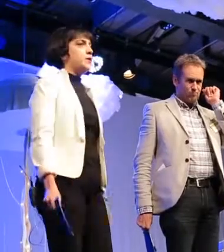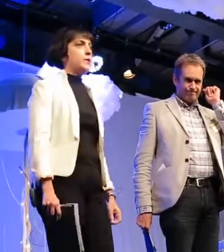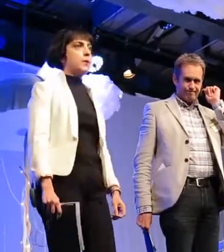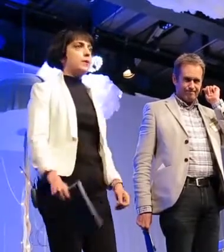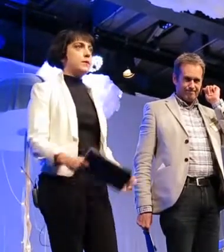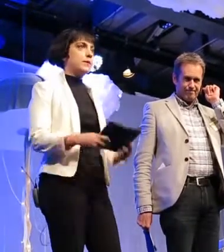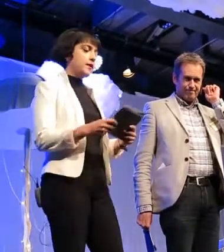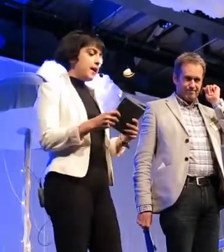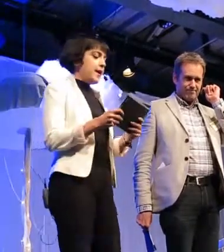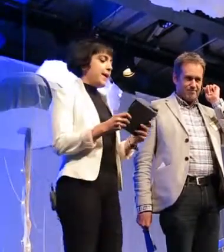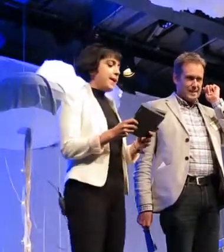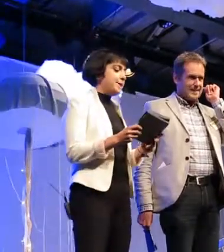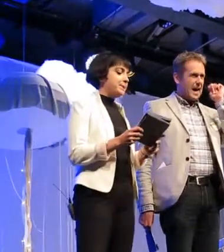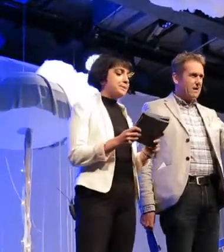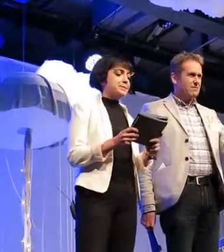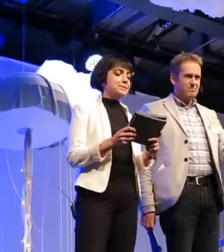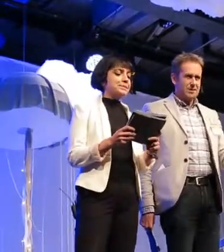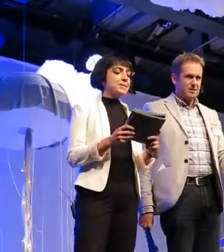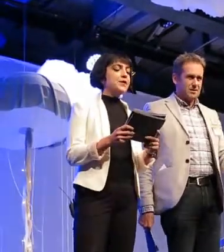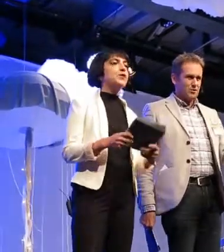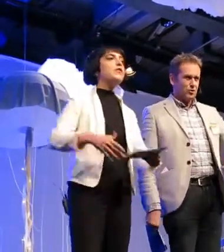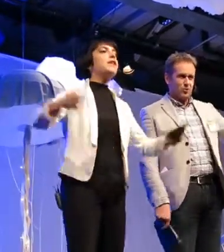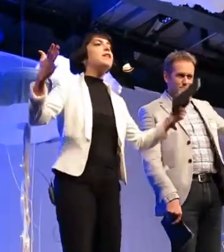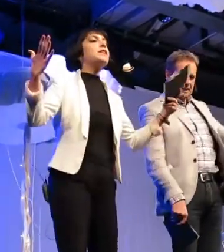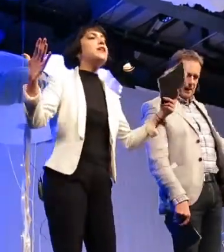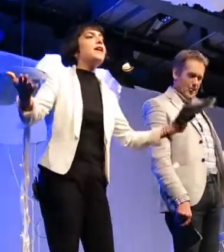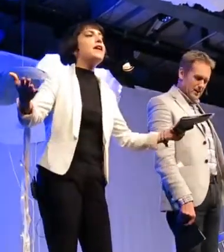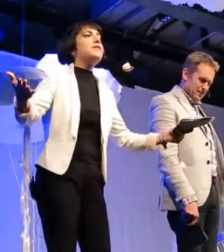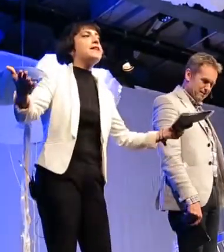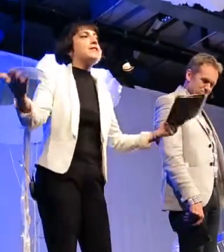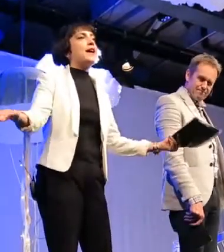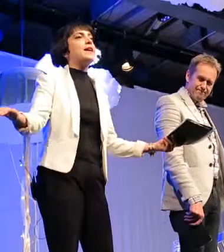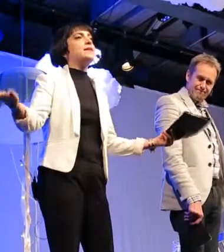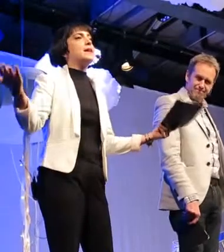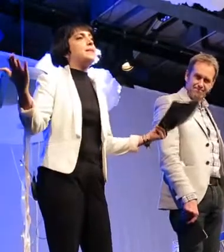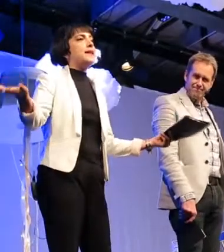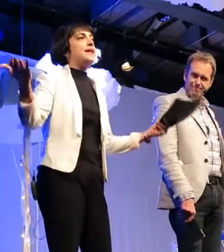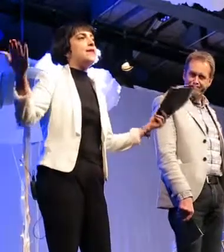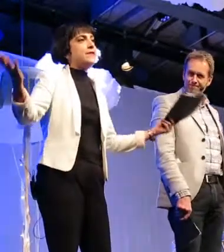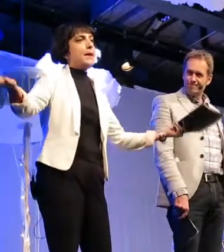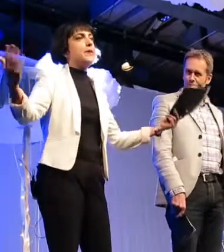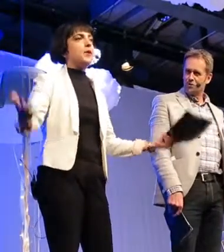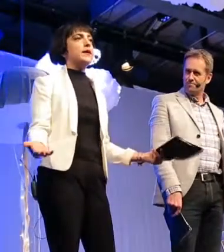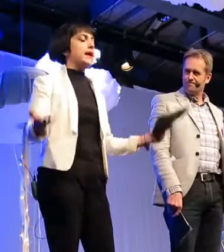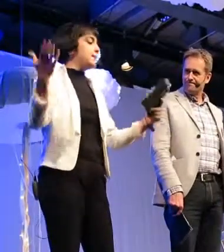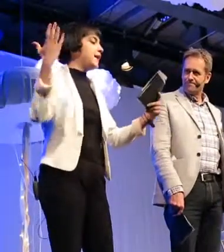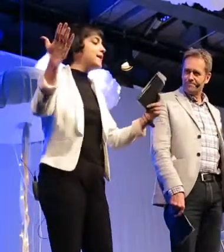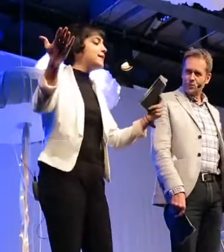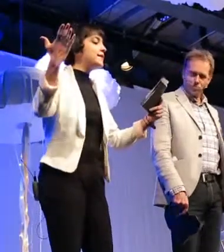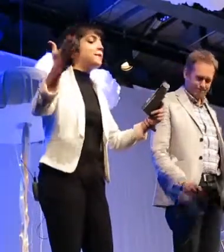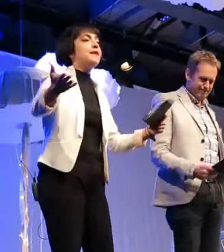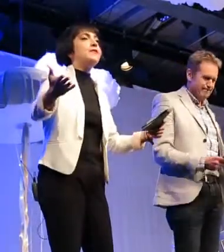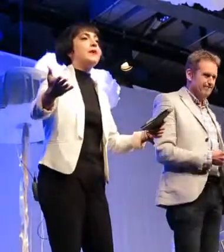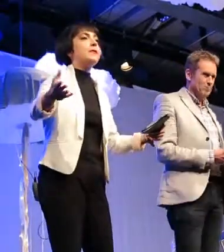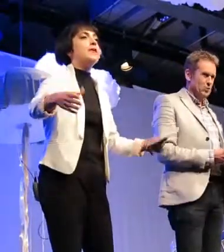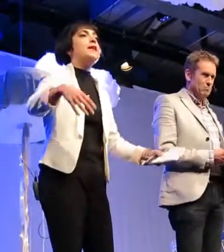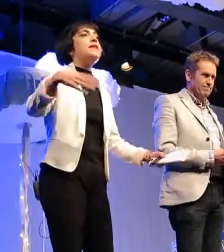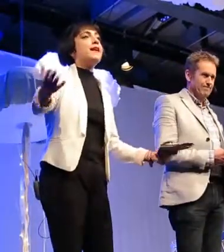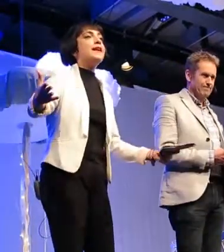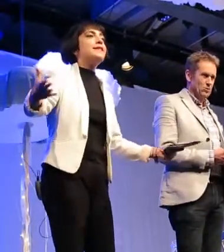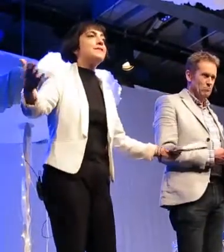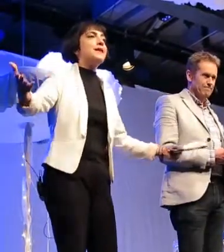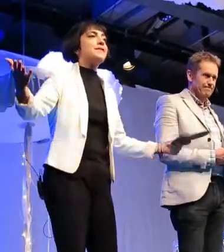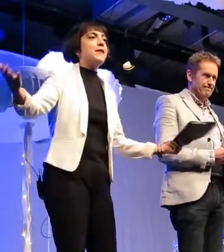Svante kommer ju somna också. Så vad kan vi göra för att Sverige ska bli en framgång? Eller Paris ska bli en